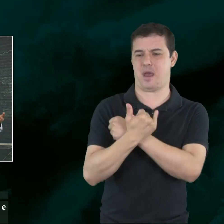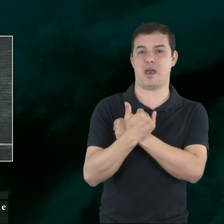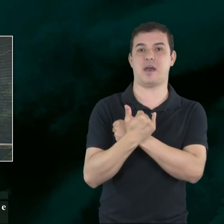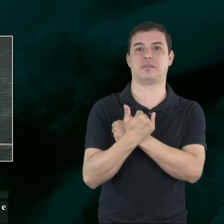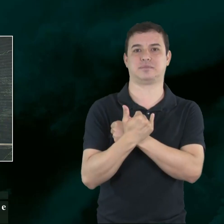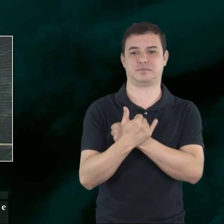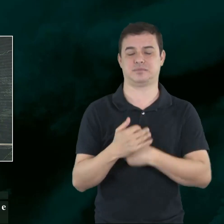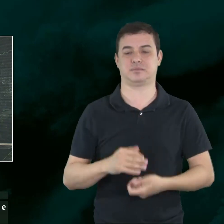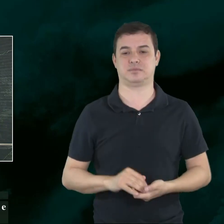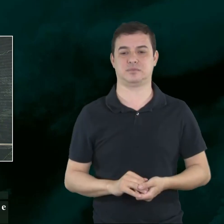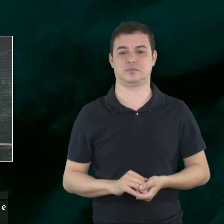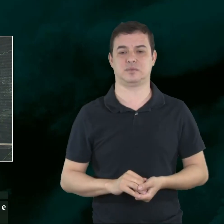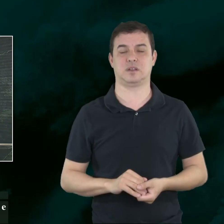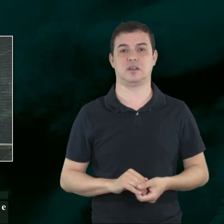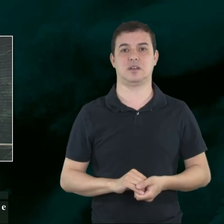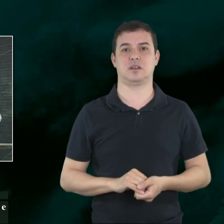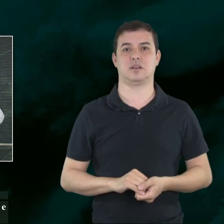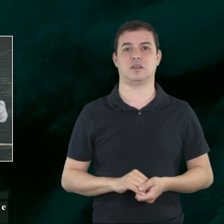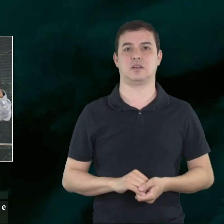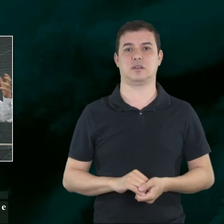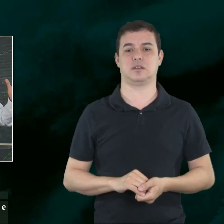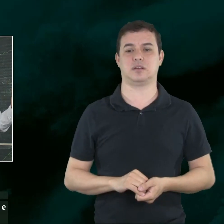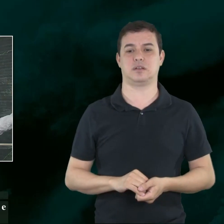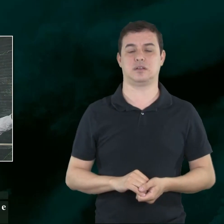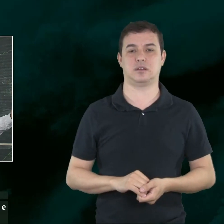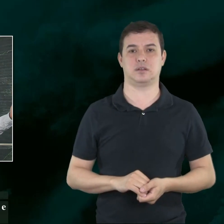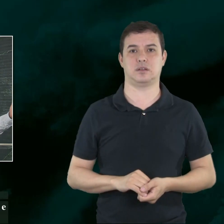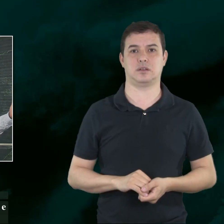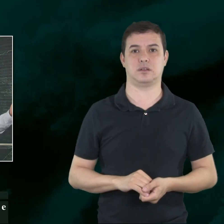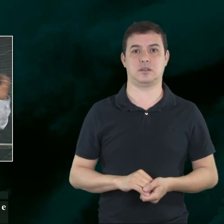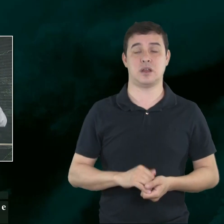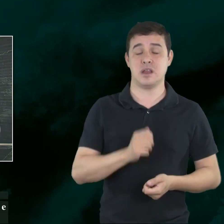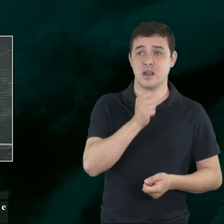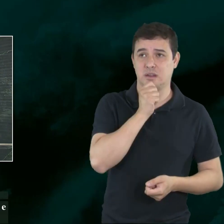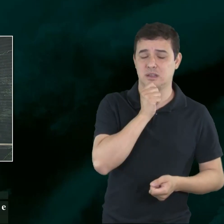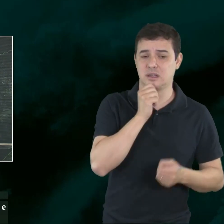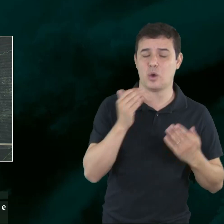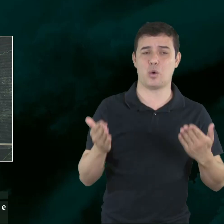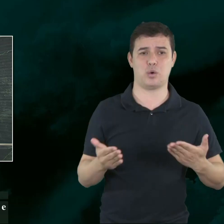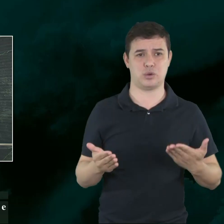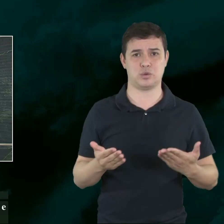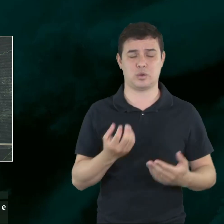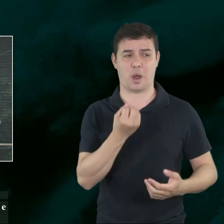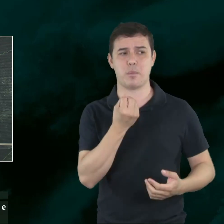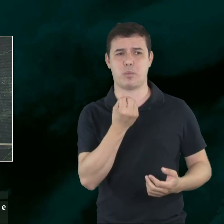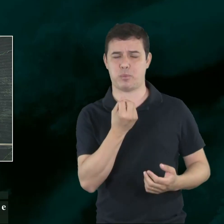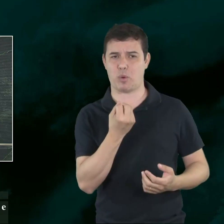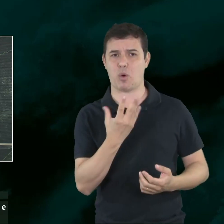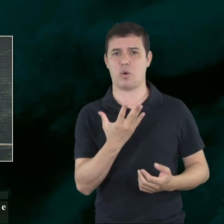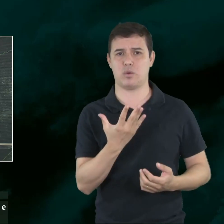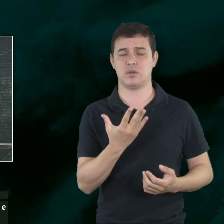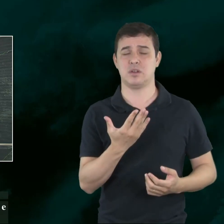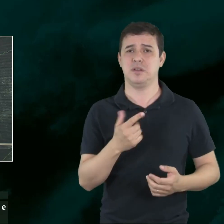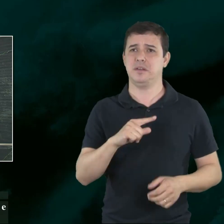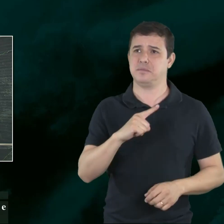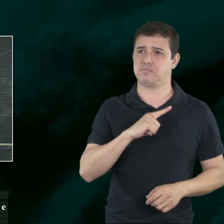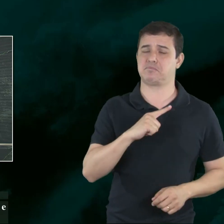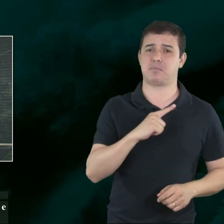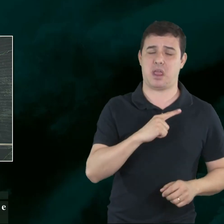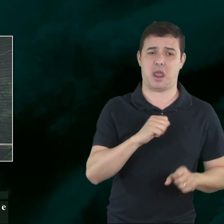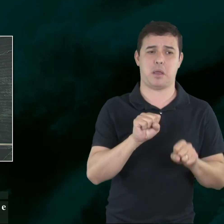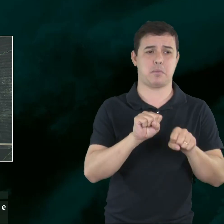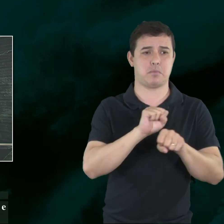forma, ainda vivendo no tempo da bonança. Ainda que nós estamos passando por uma